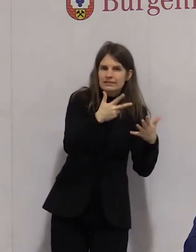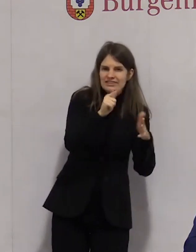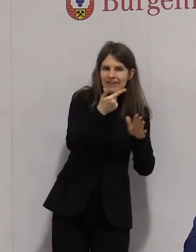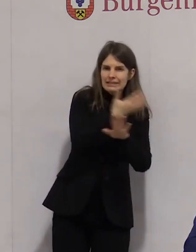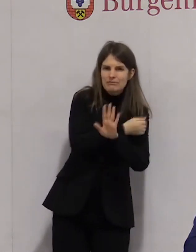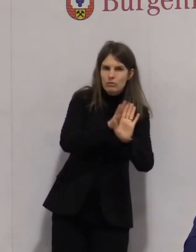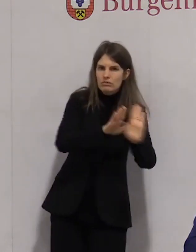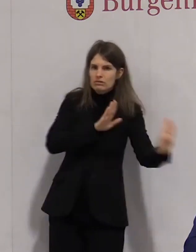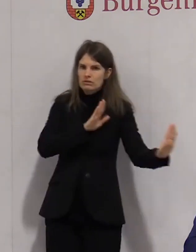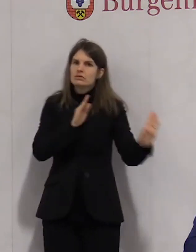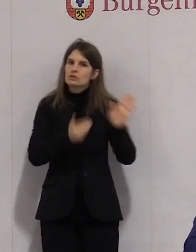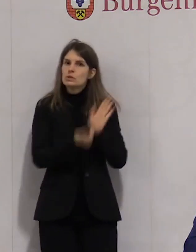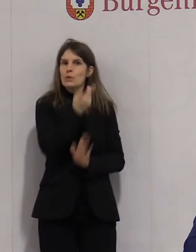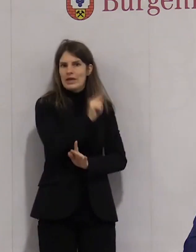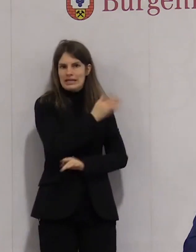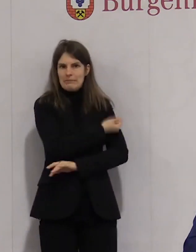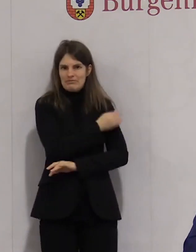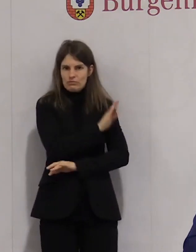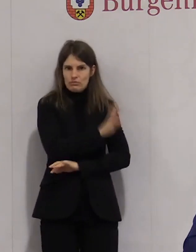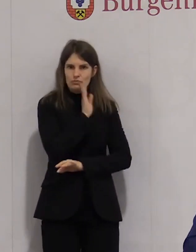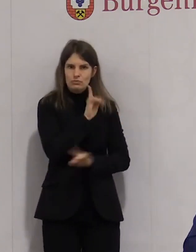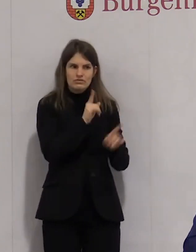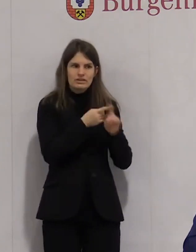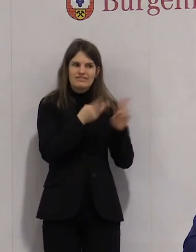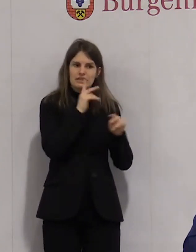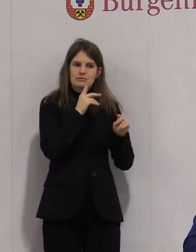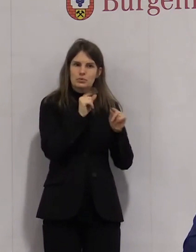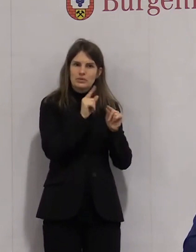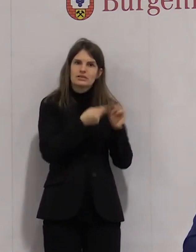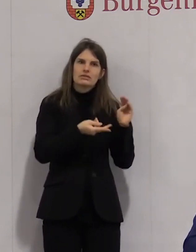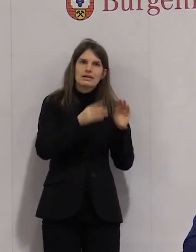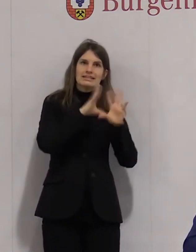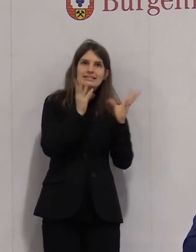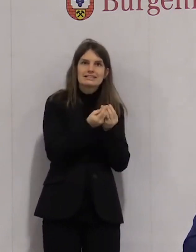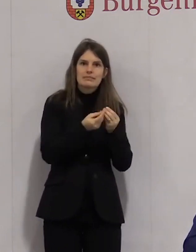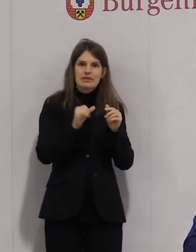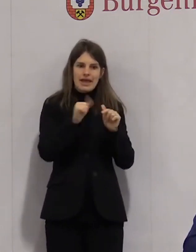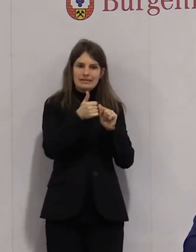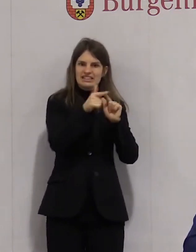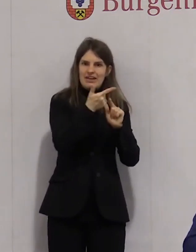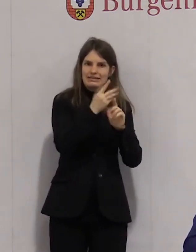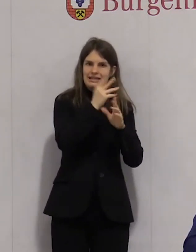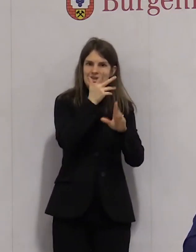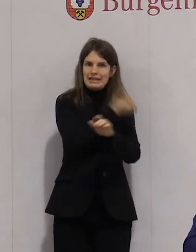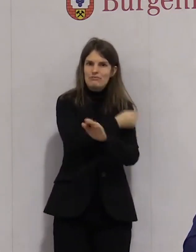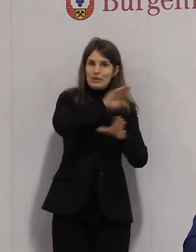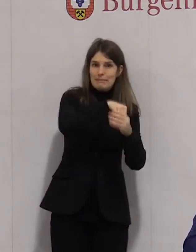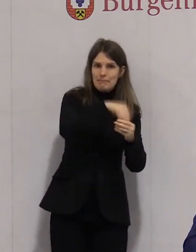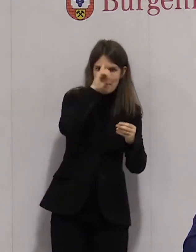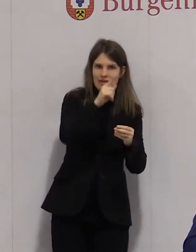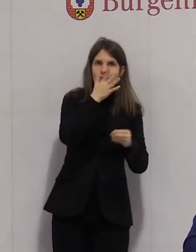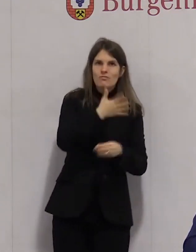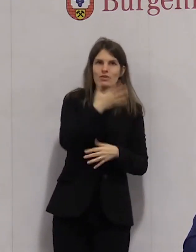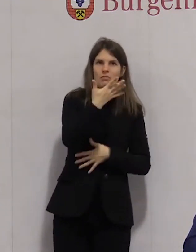hilfsmöglichkeiten sprecher ist da im moment erhält wird die doppelte impfstoffmenge für die erste impfung und dann also auch für die